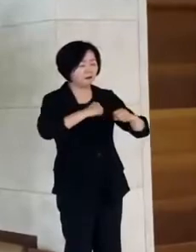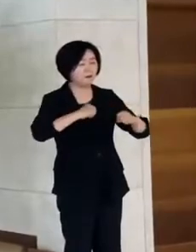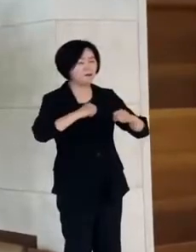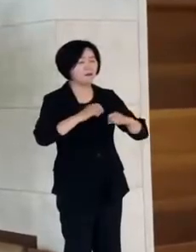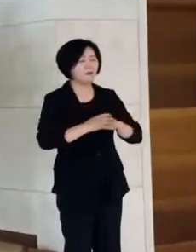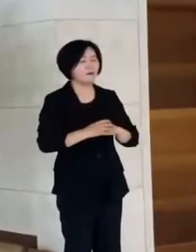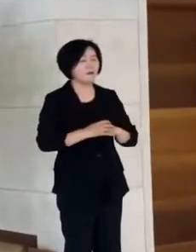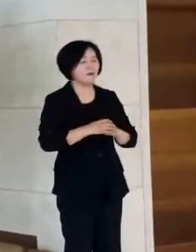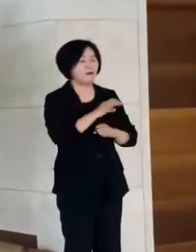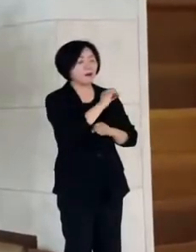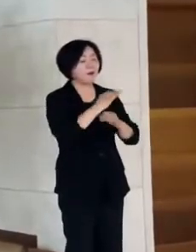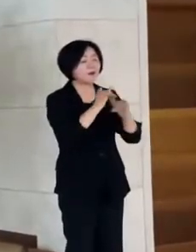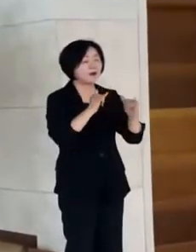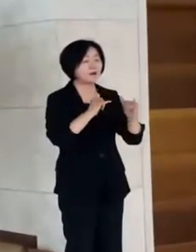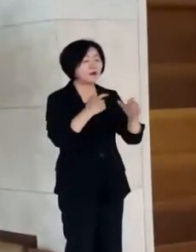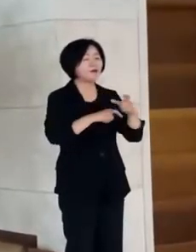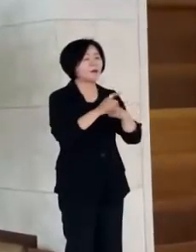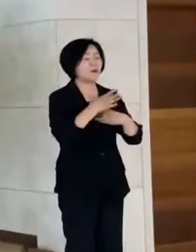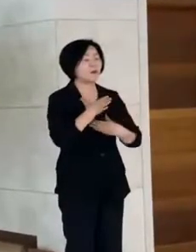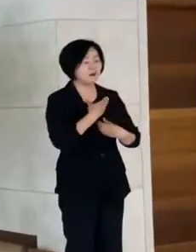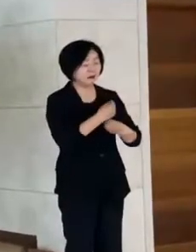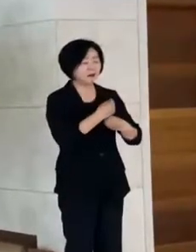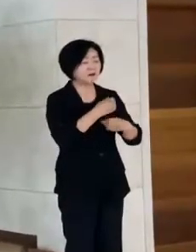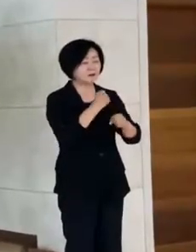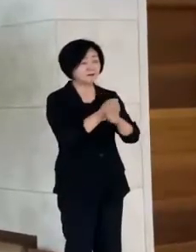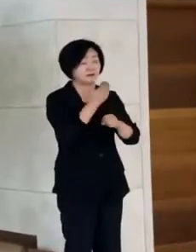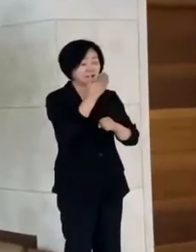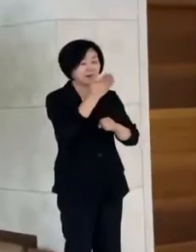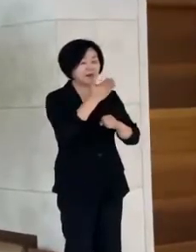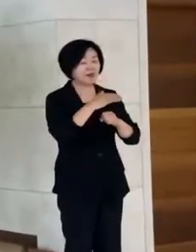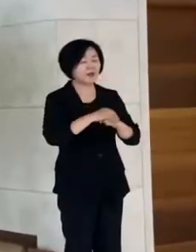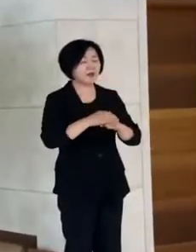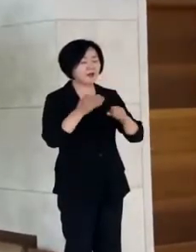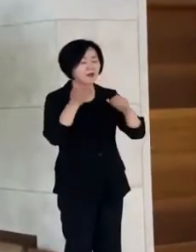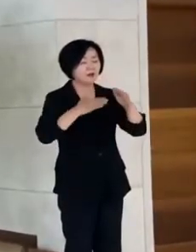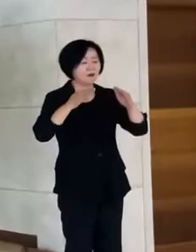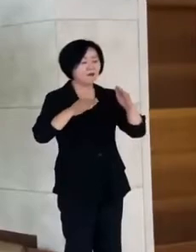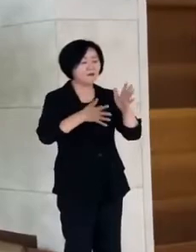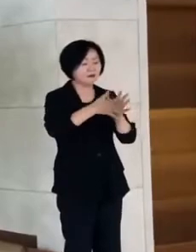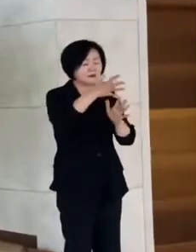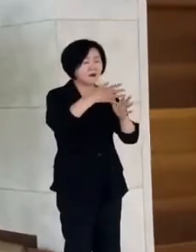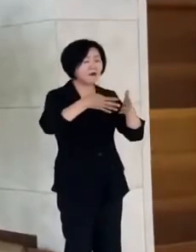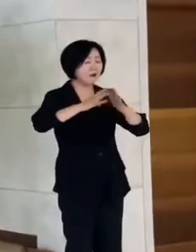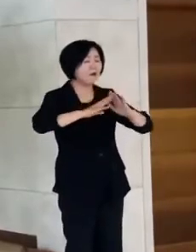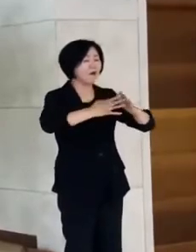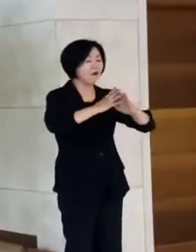더욱 편리하도록 지속적인 공공시설물을 건립하여